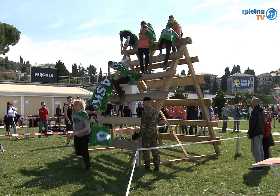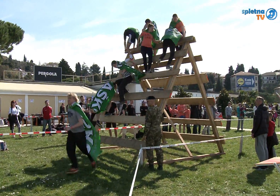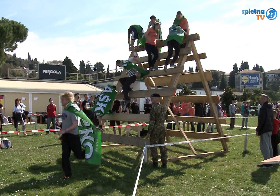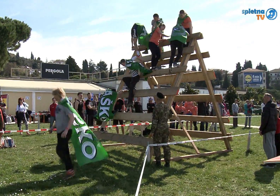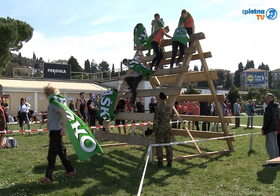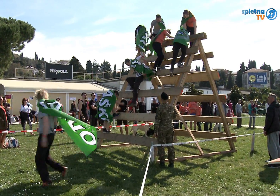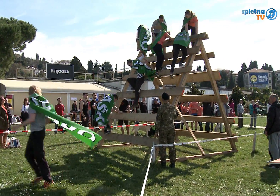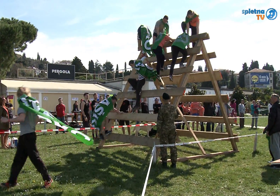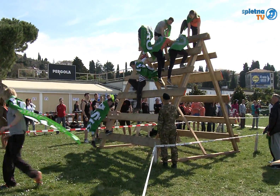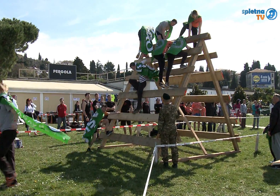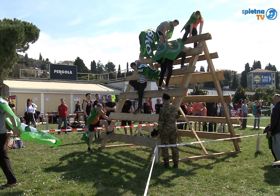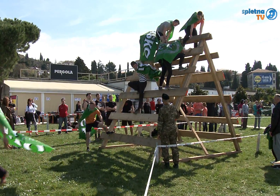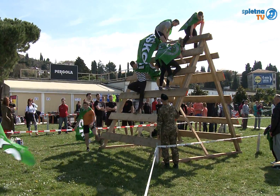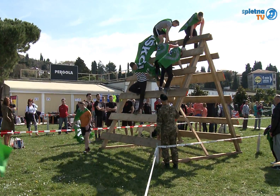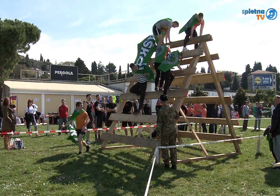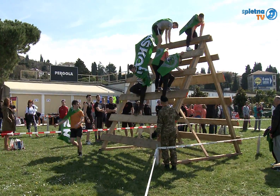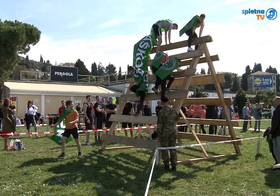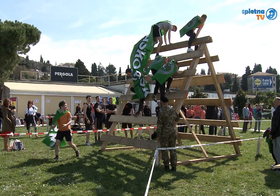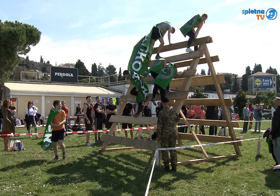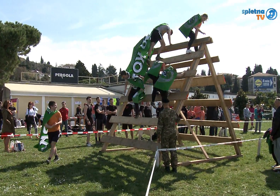Boste na togi še videli, ne?